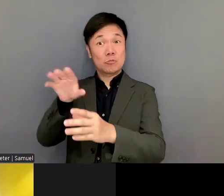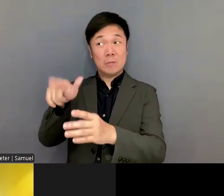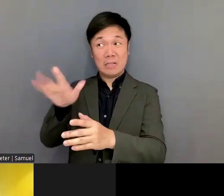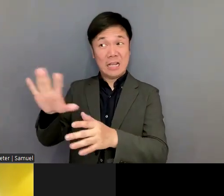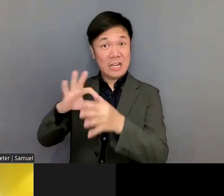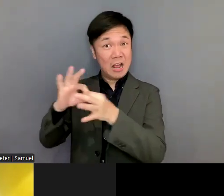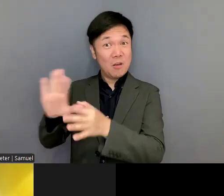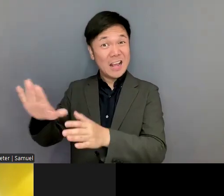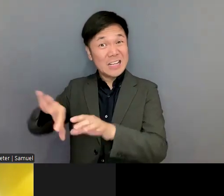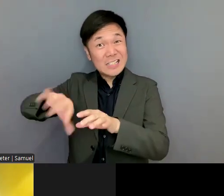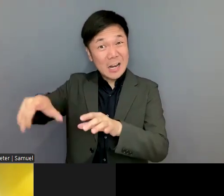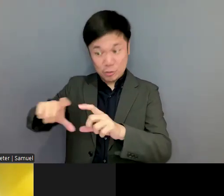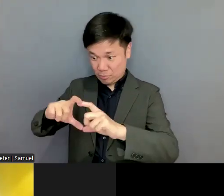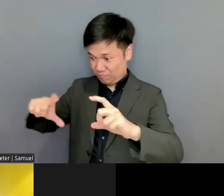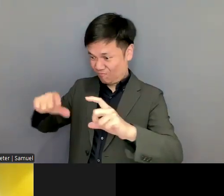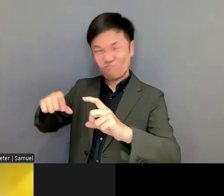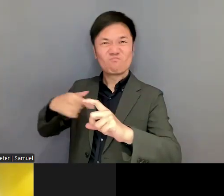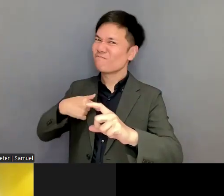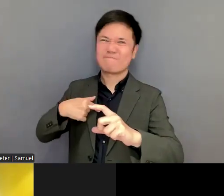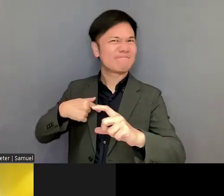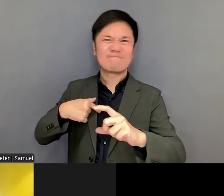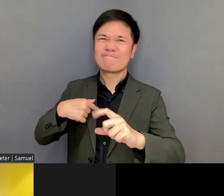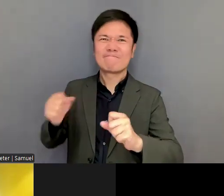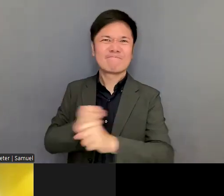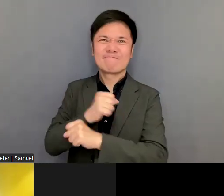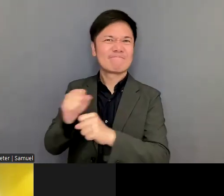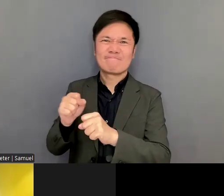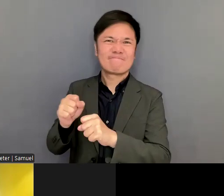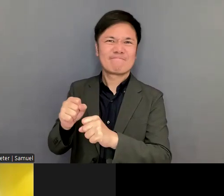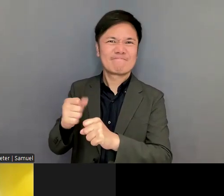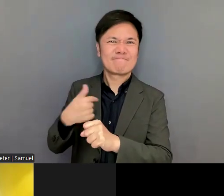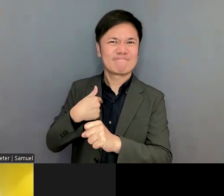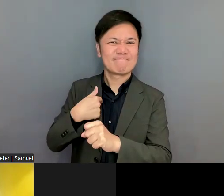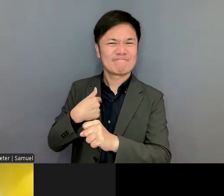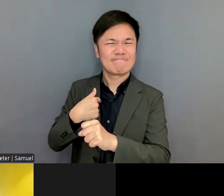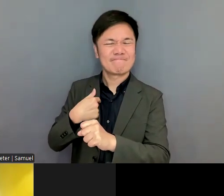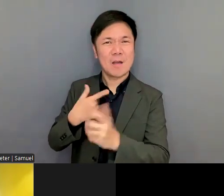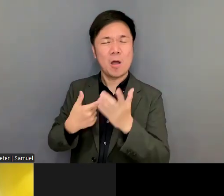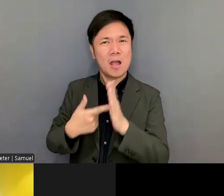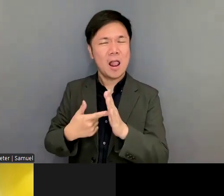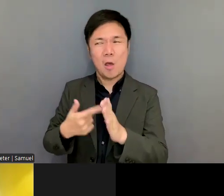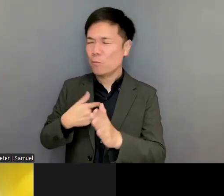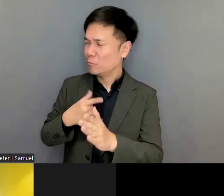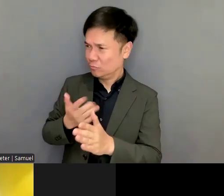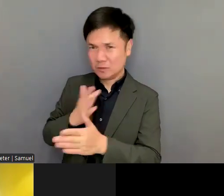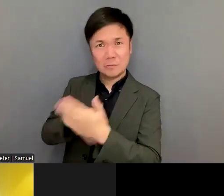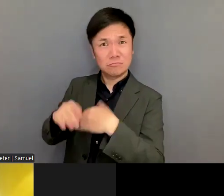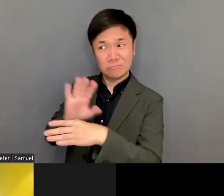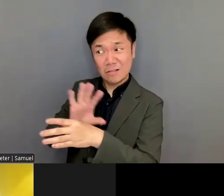convención, biggest porque nosotros no difficulties participamos de manera because we legítima don't really en todos participate los in a procesos, como por legitimate ejemplo